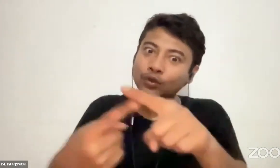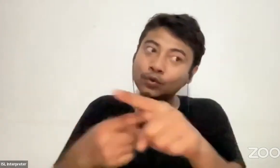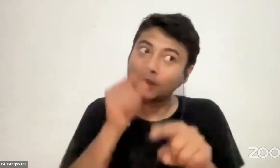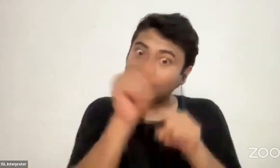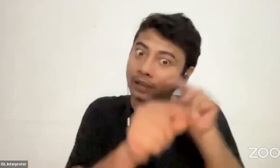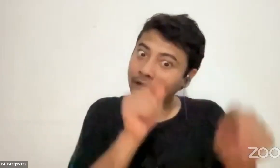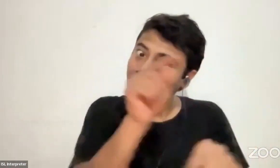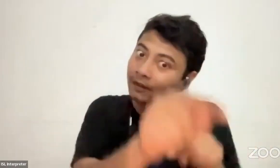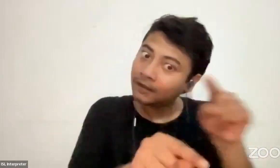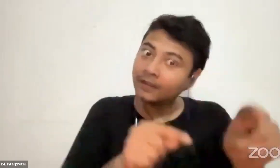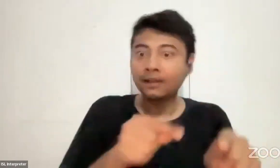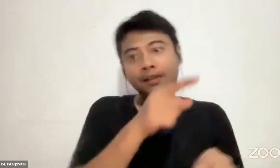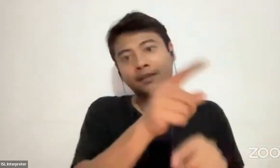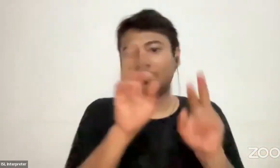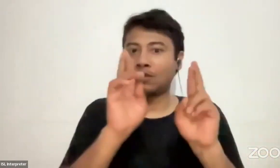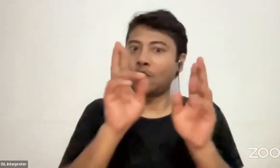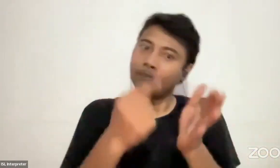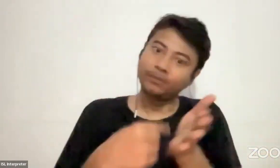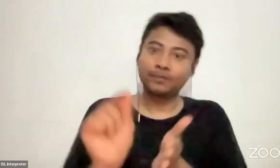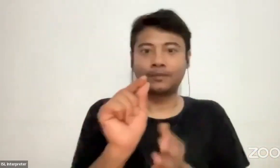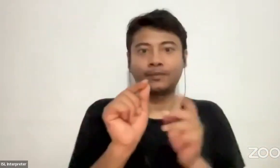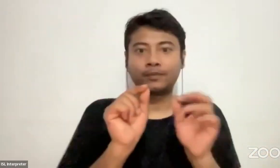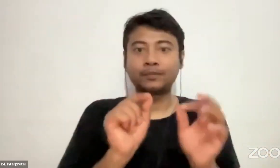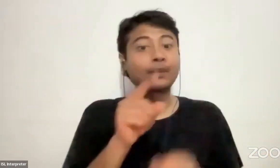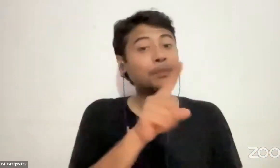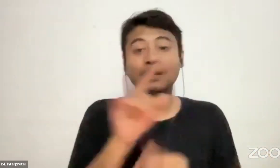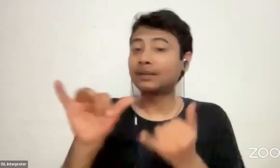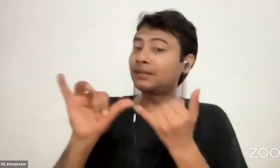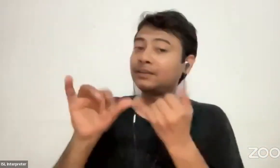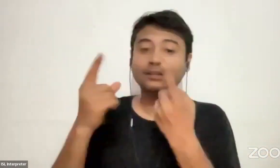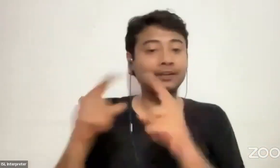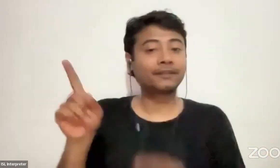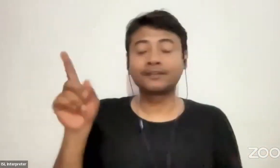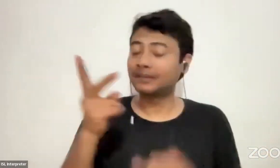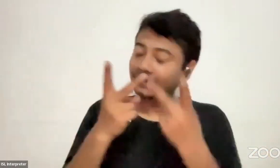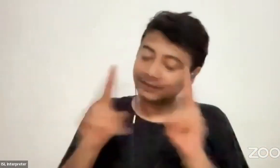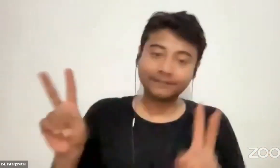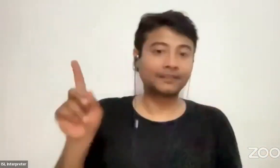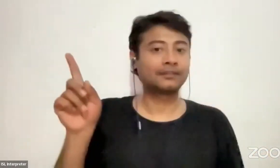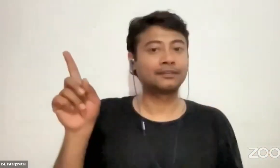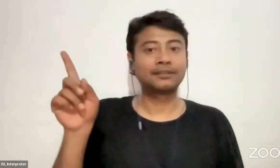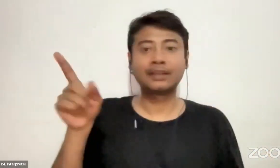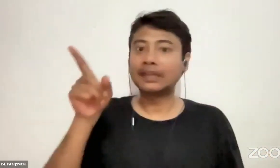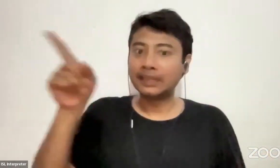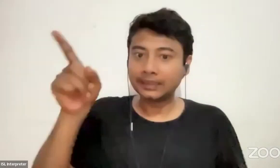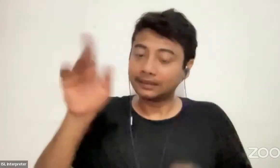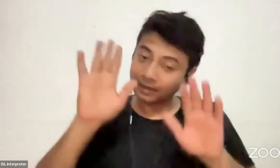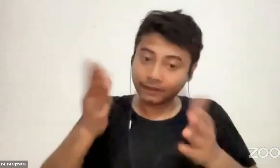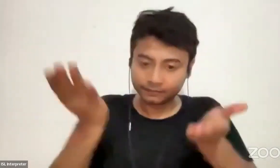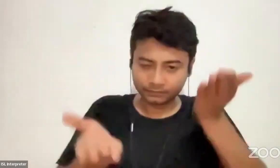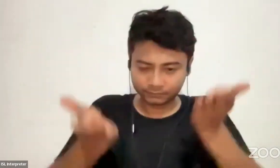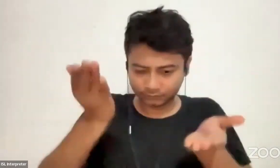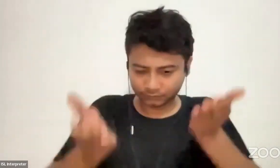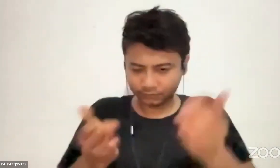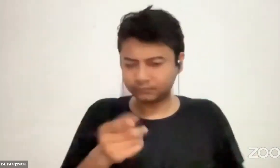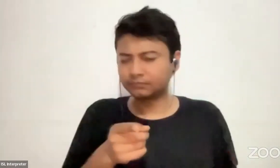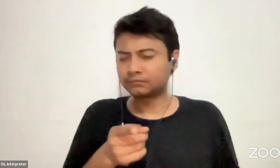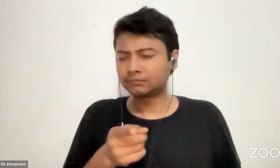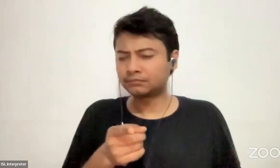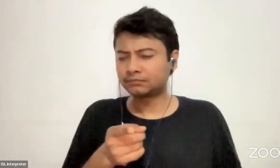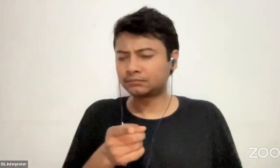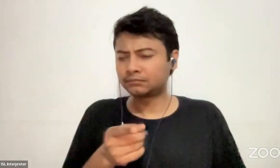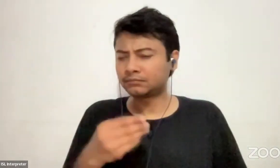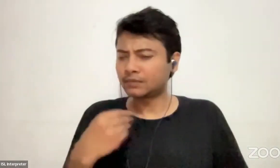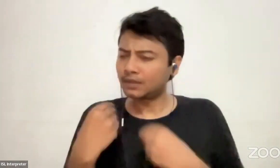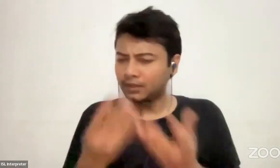तो इसलिए हमको इस बात का ध्यान रखना चाहिए। और ये बात भगवान ने स्पेशली हम भक्तों के लिए ही कही है कि भाई ऐसा